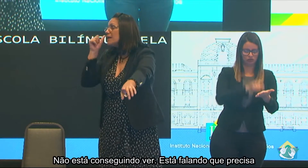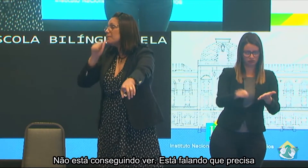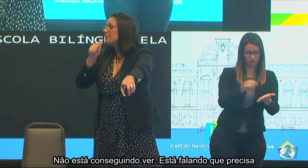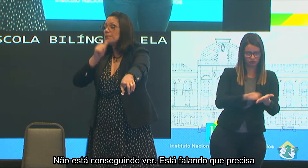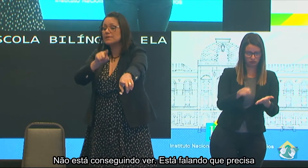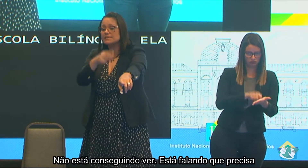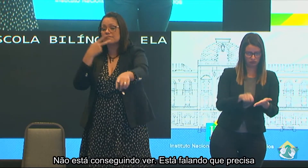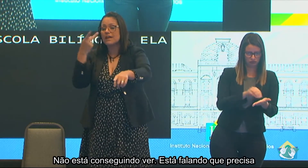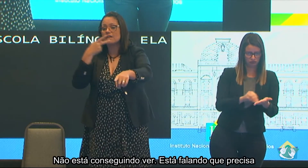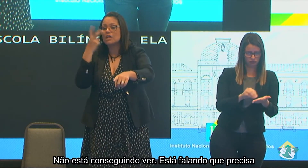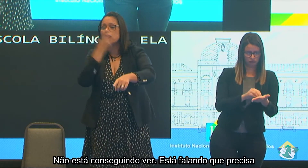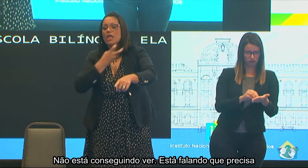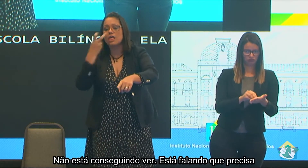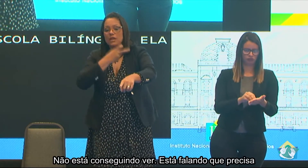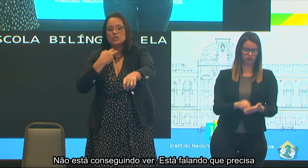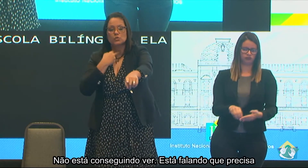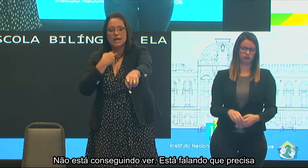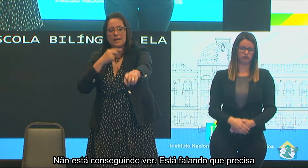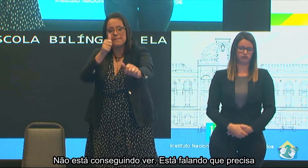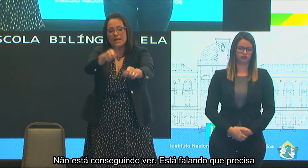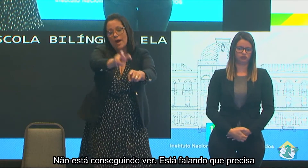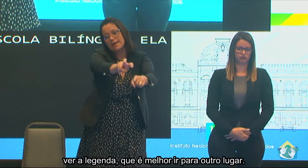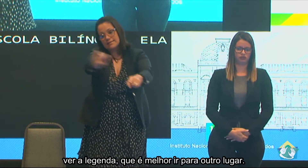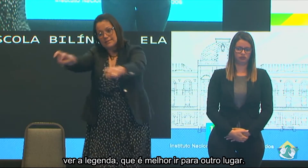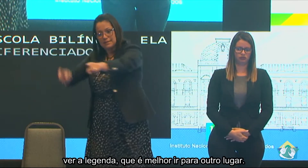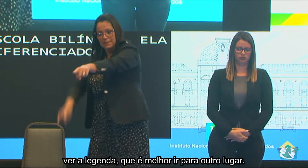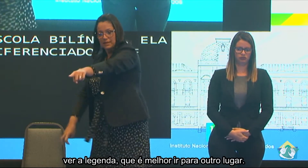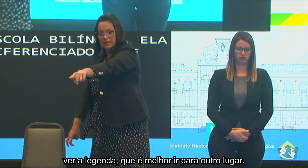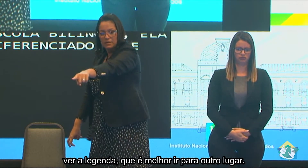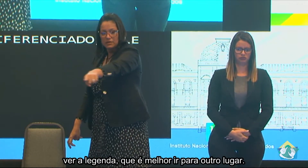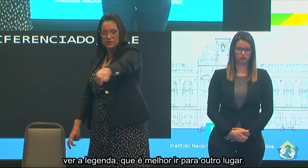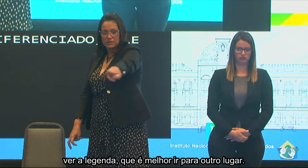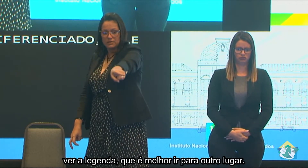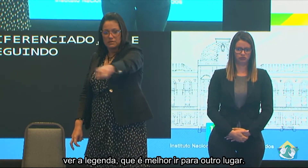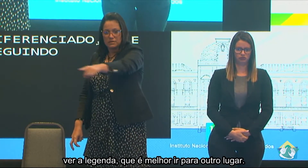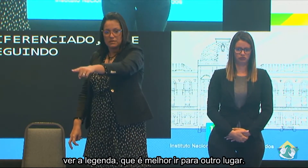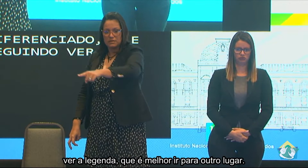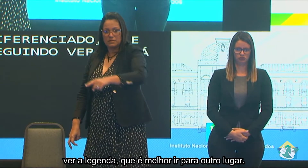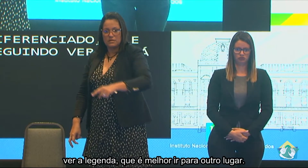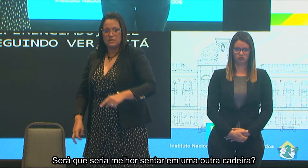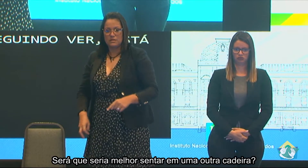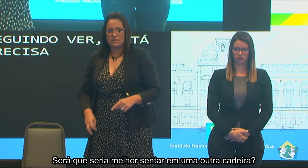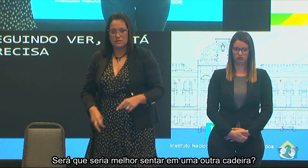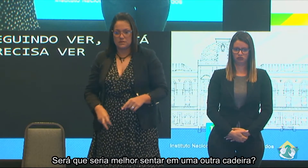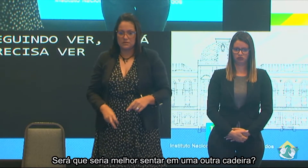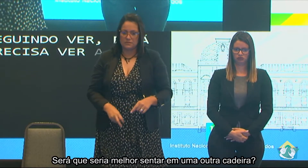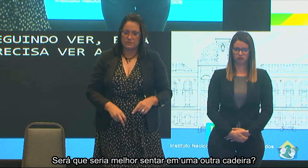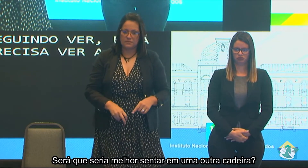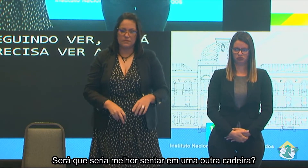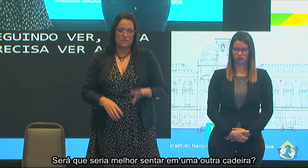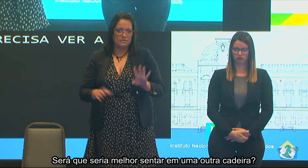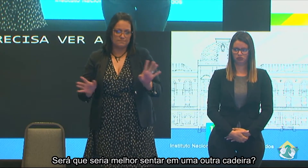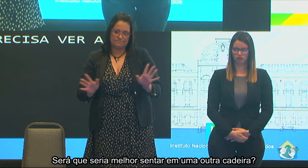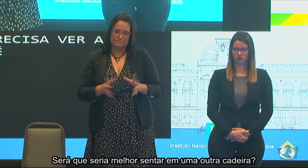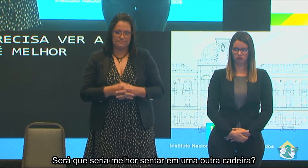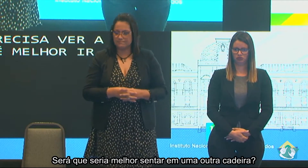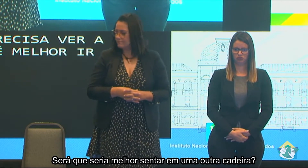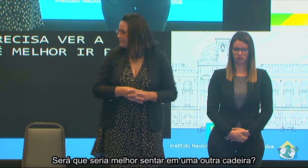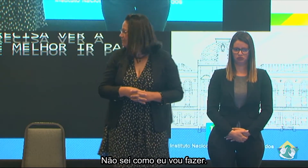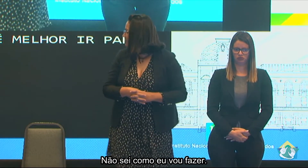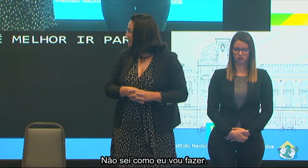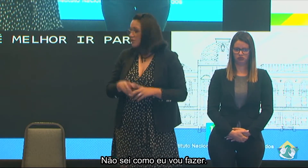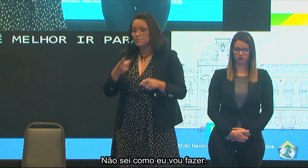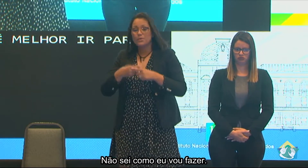Aí ele não está conseguindo ver, tá falando que precisa ver a legenda, que é melhor ir para outro lugar. Será que seria melhor sentar em outra